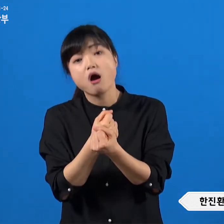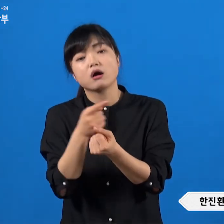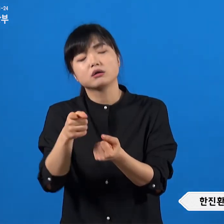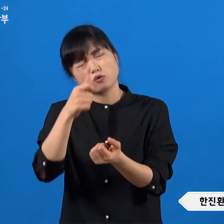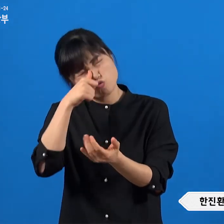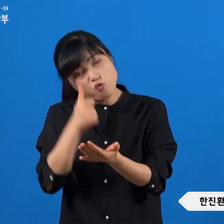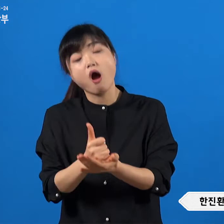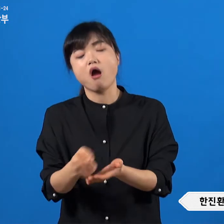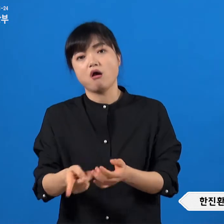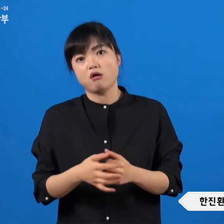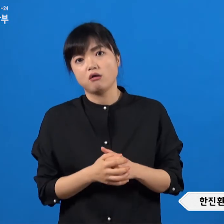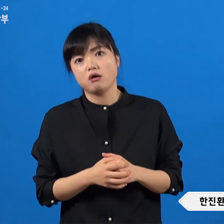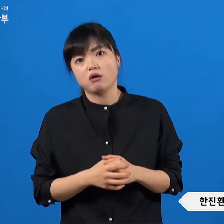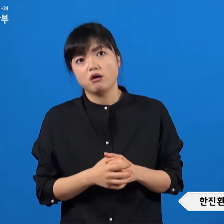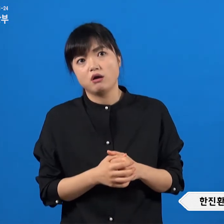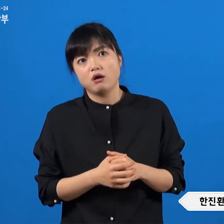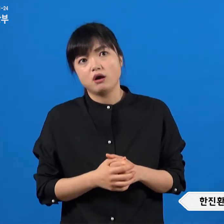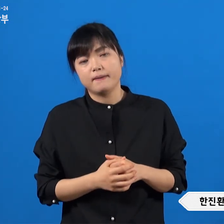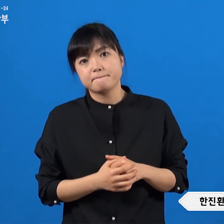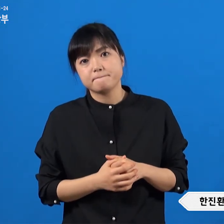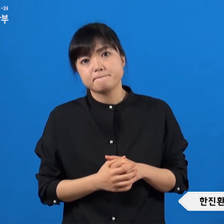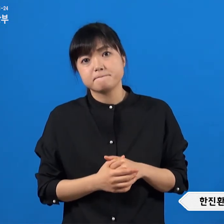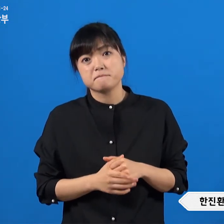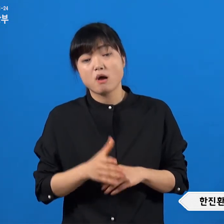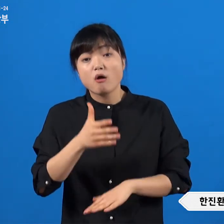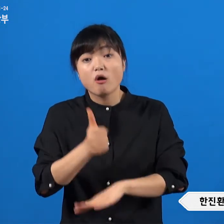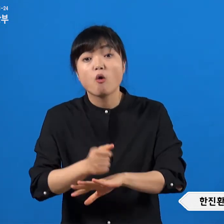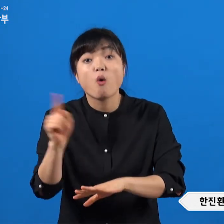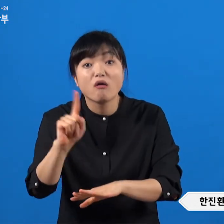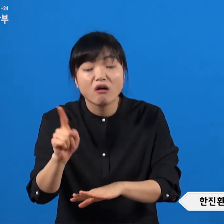죄였습니다. 결과가 어떻게 됐죠?